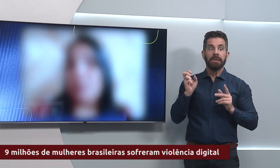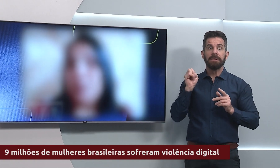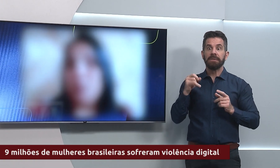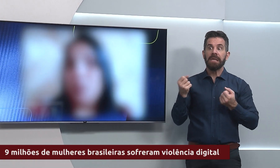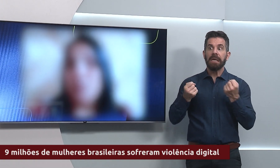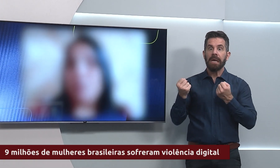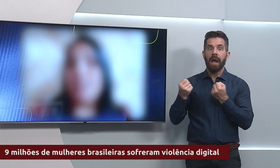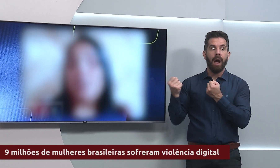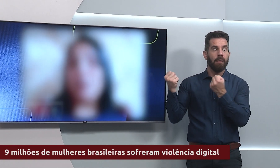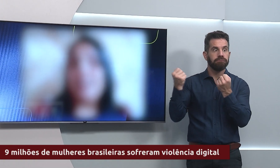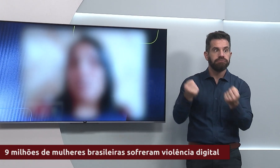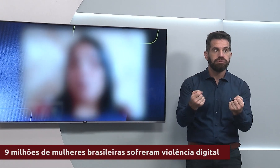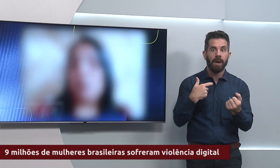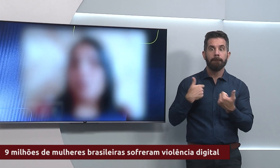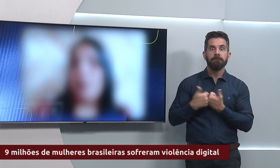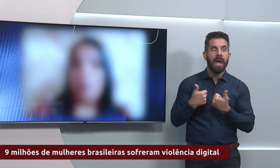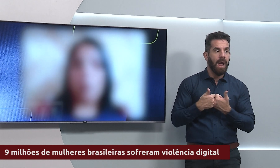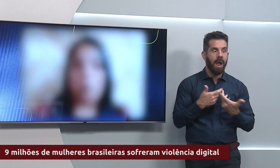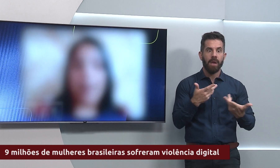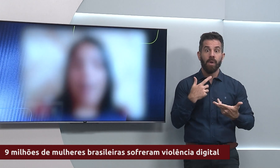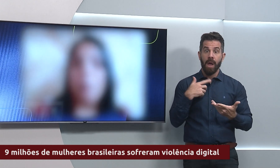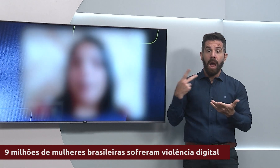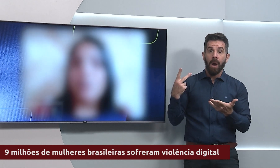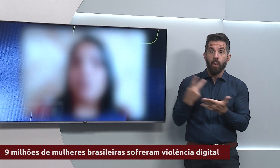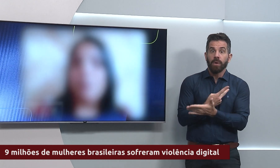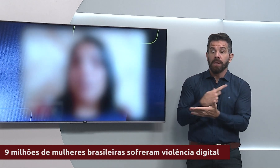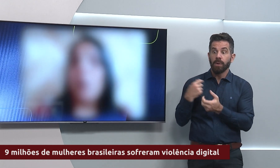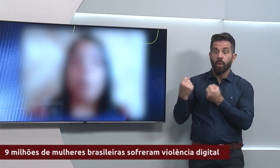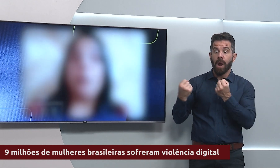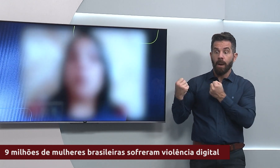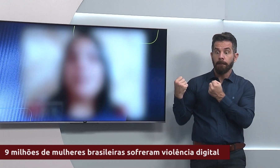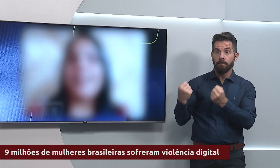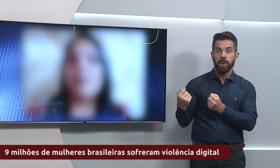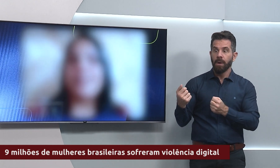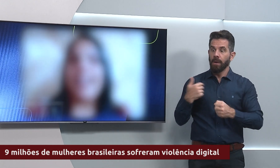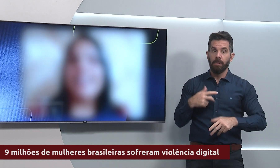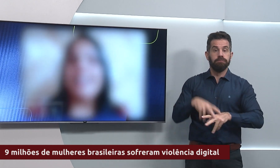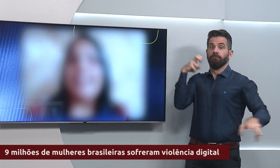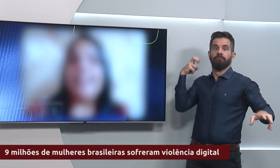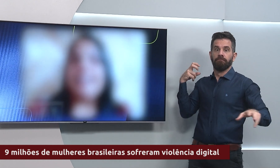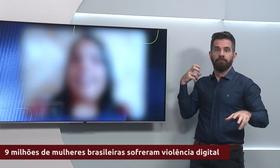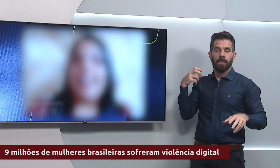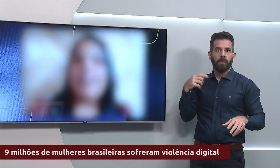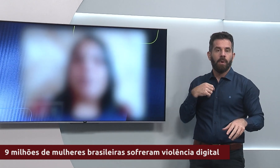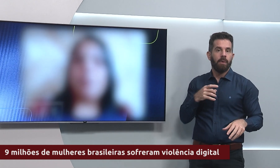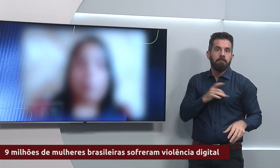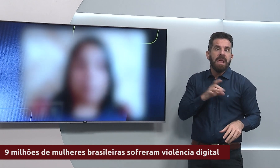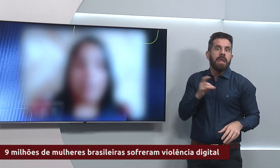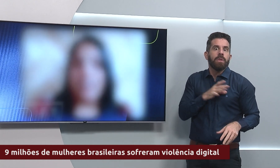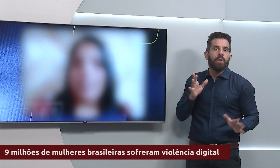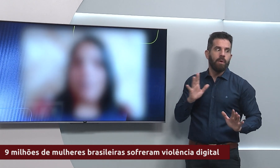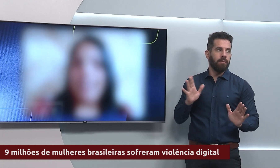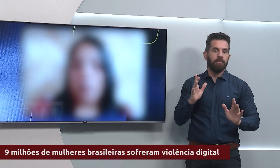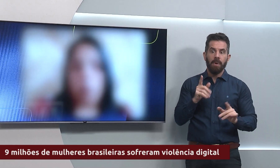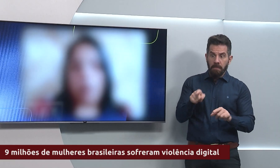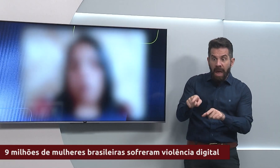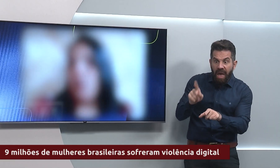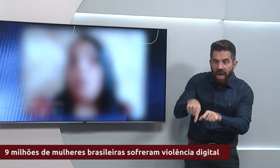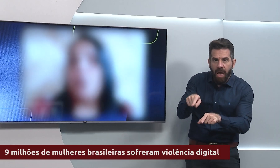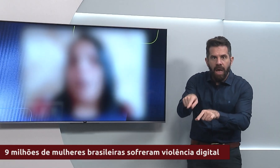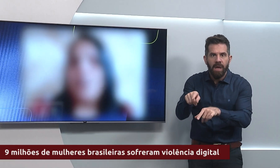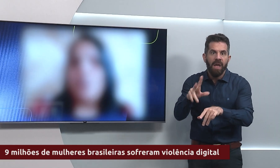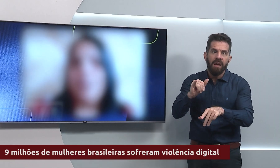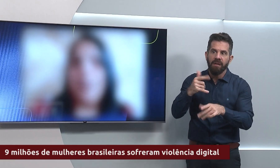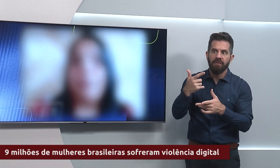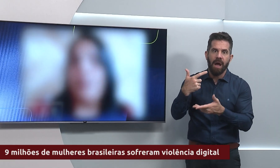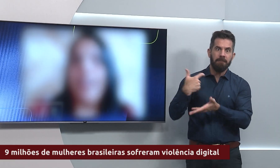está se aproximando muito de mim. Já aconteceu de aproximar algum carro perto de mim, eu dar um pulo da calçada, né, imaginando que, como